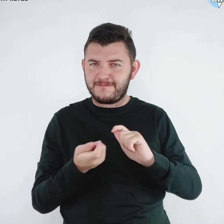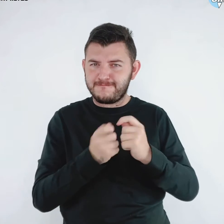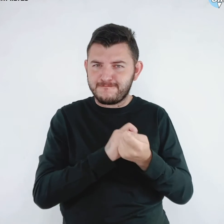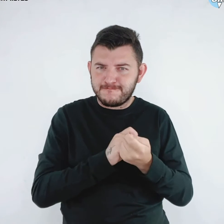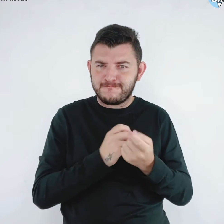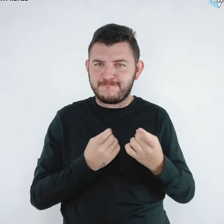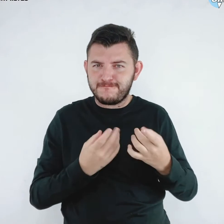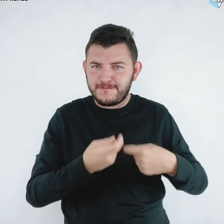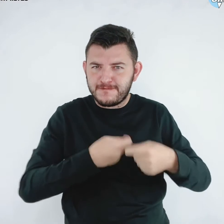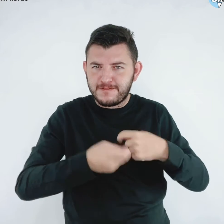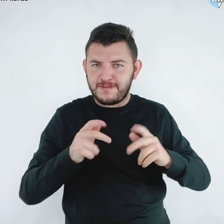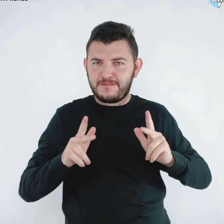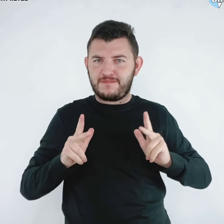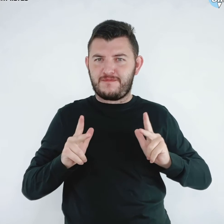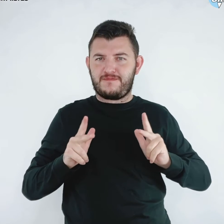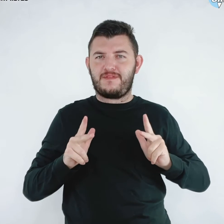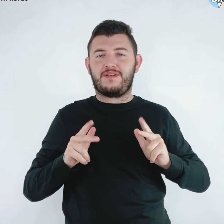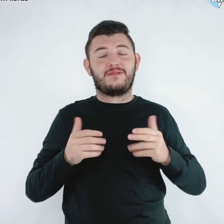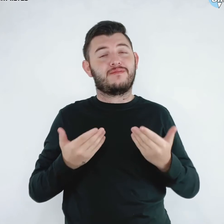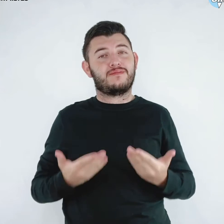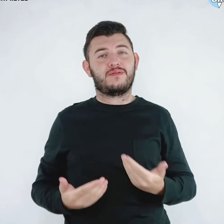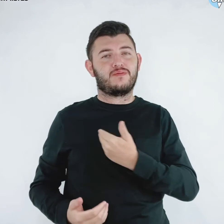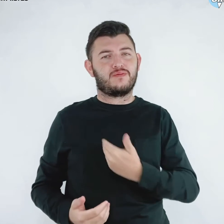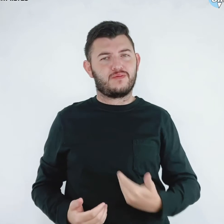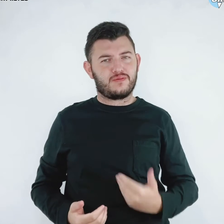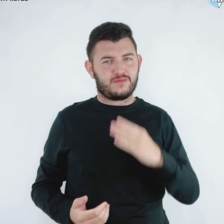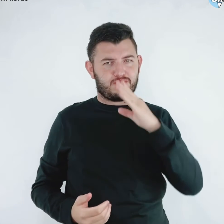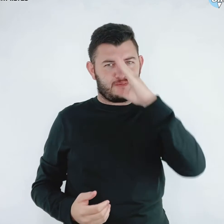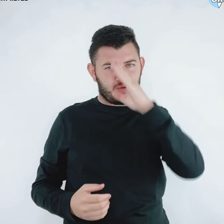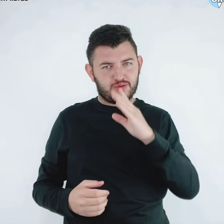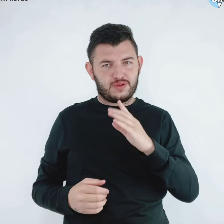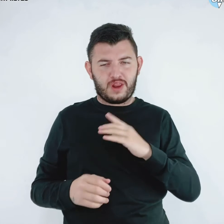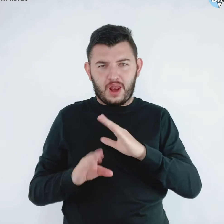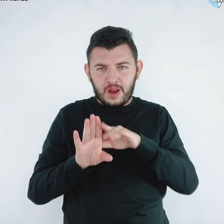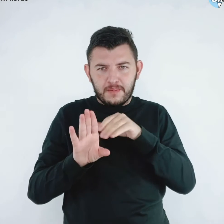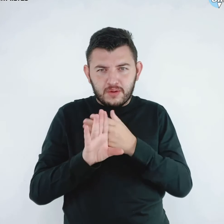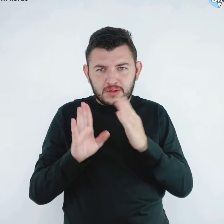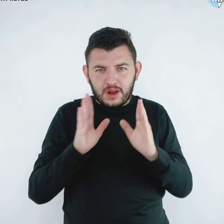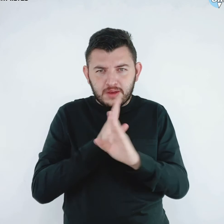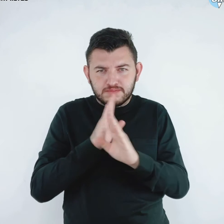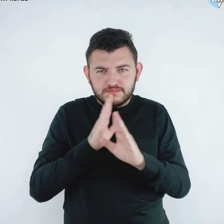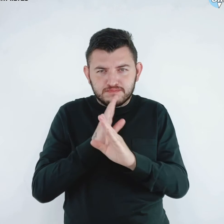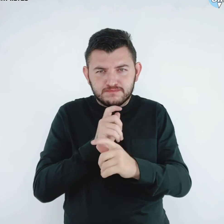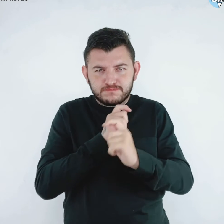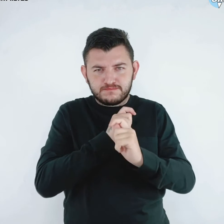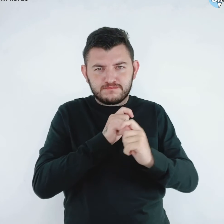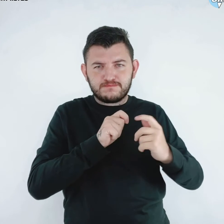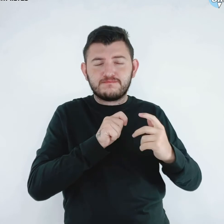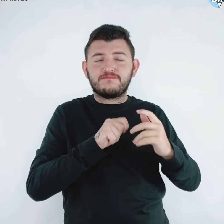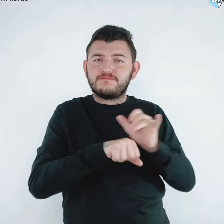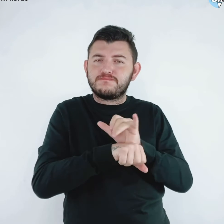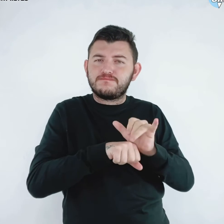governo Bolsonaro usa cada vez mais cortes profundos e cirúrgicos no orçamento